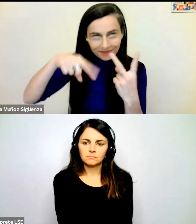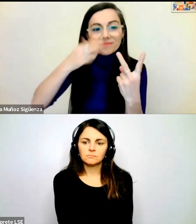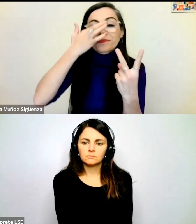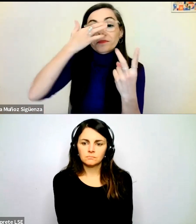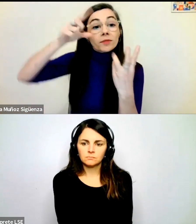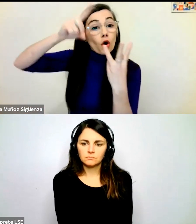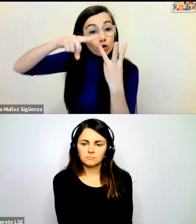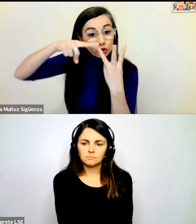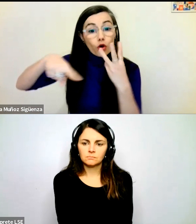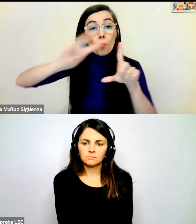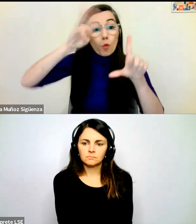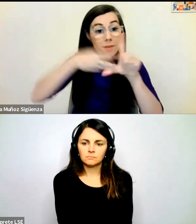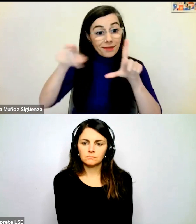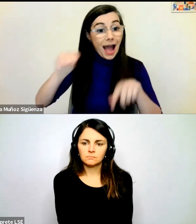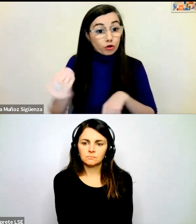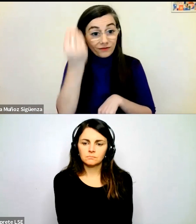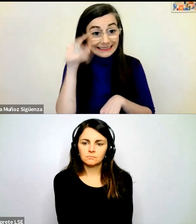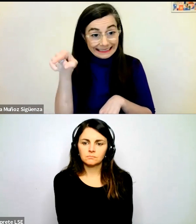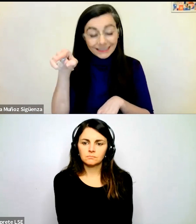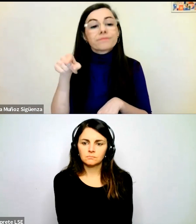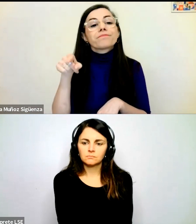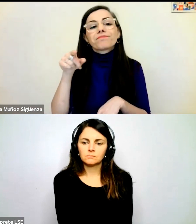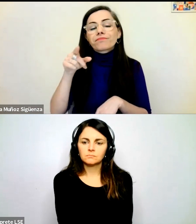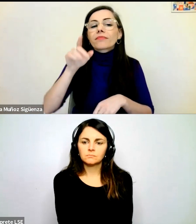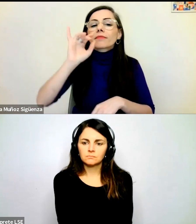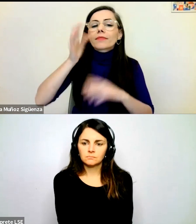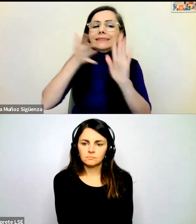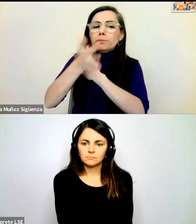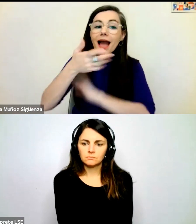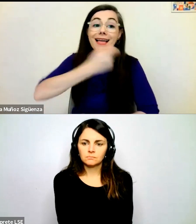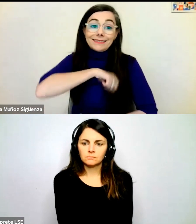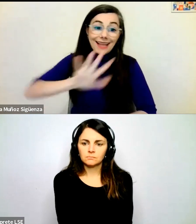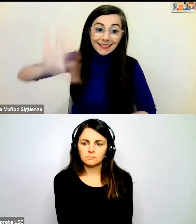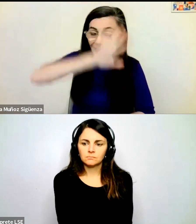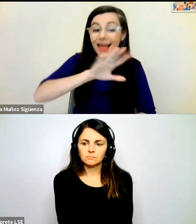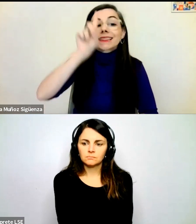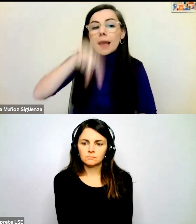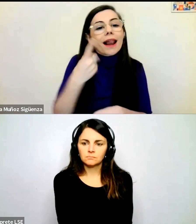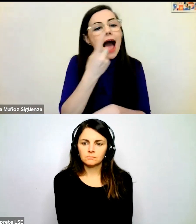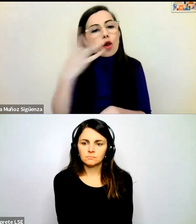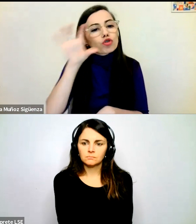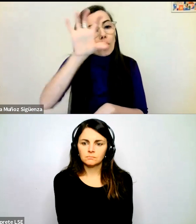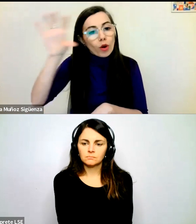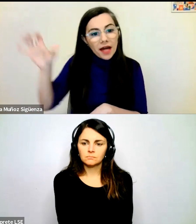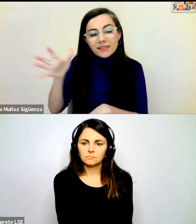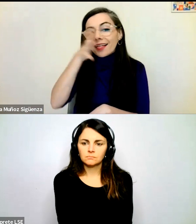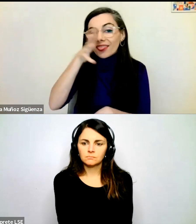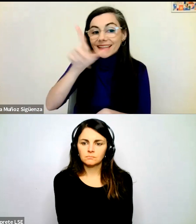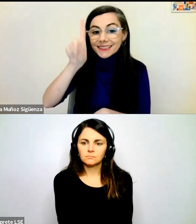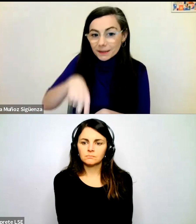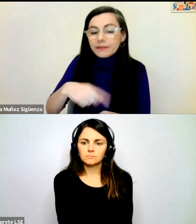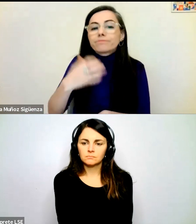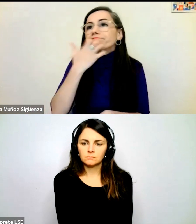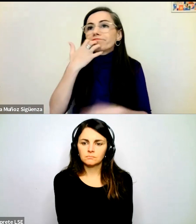y puedo yo de manera individual realizar mi reclamación. En la web de la guía de autodefensa hay